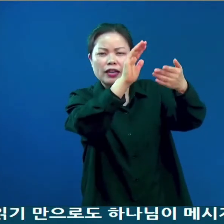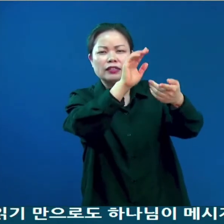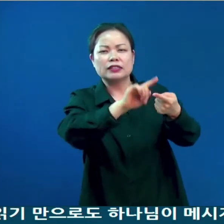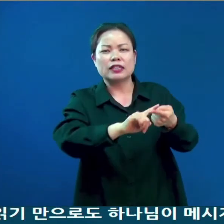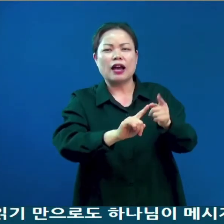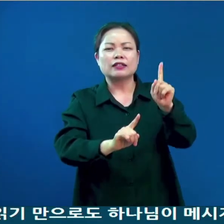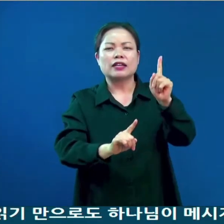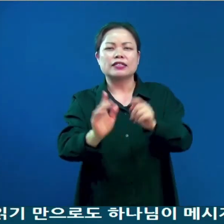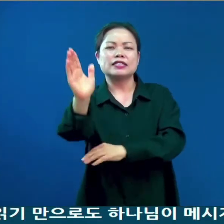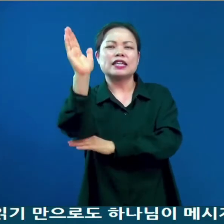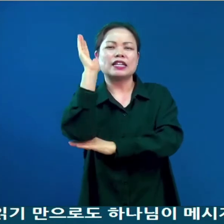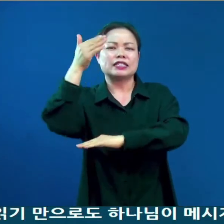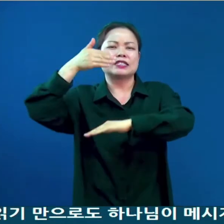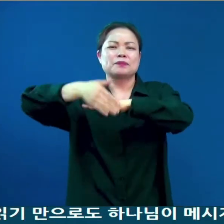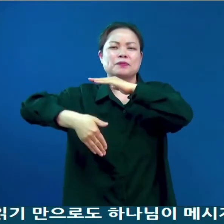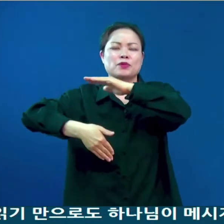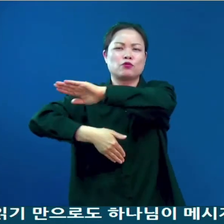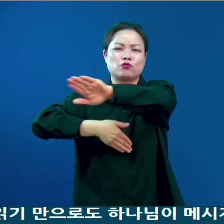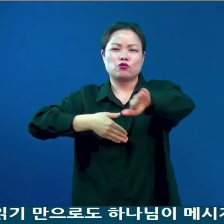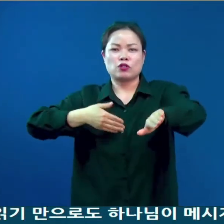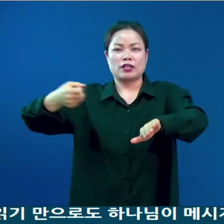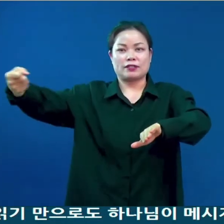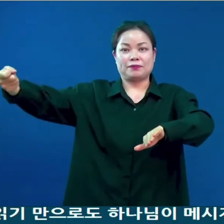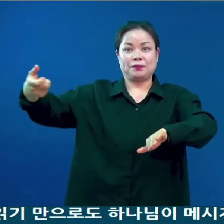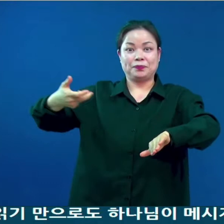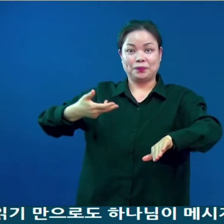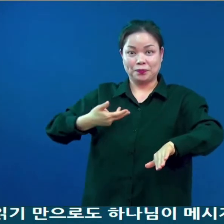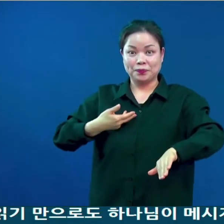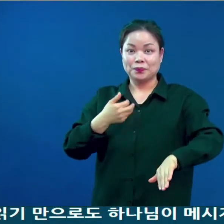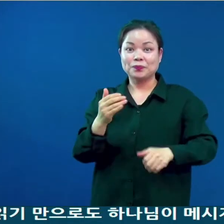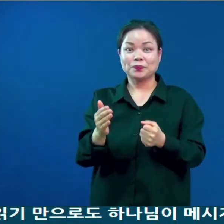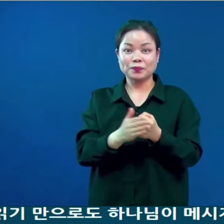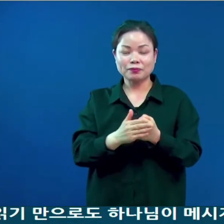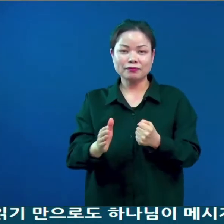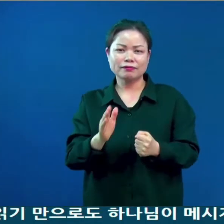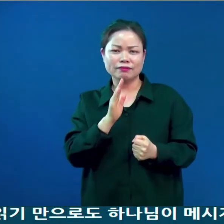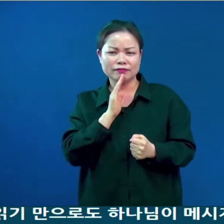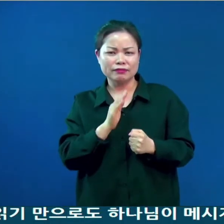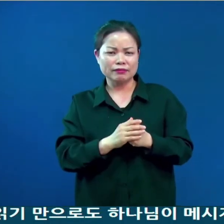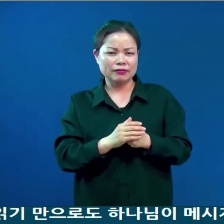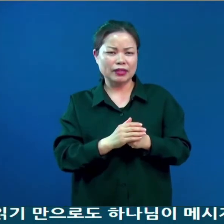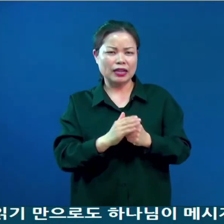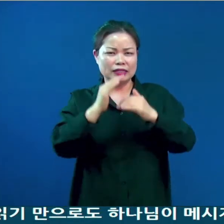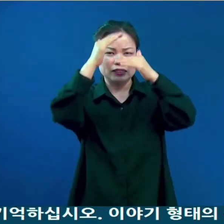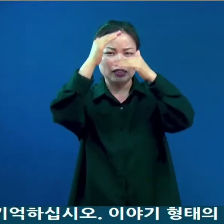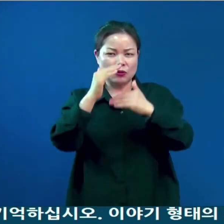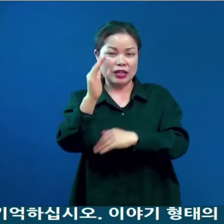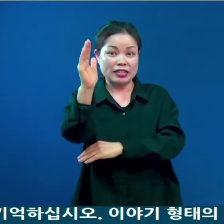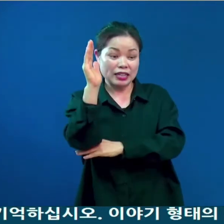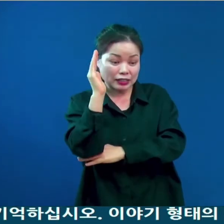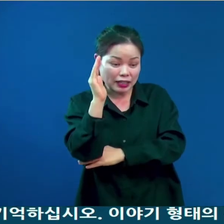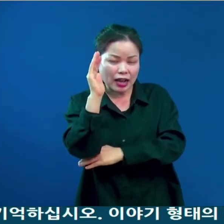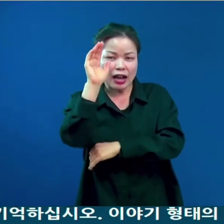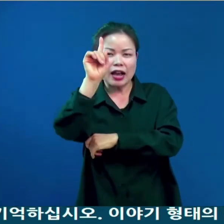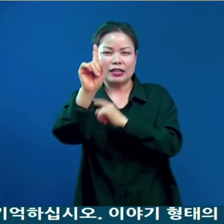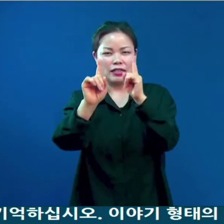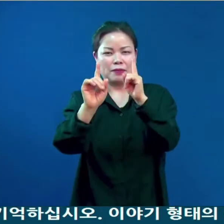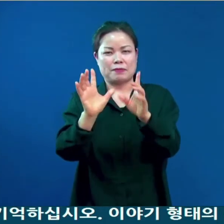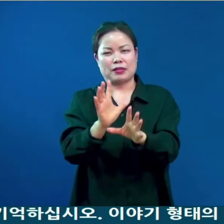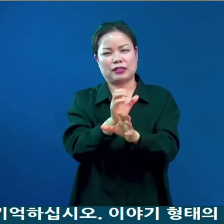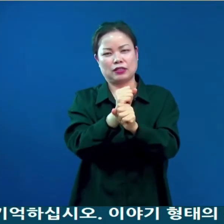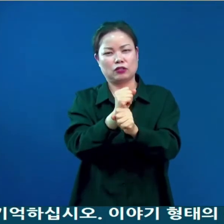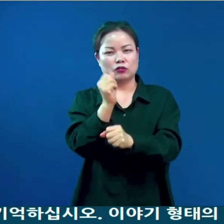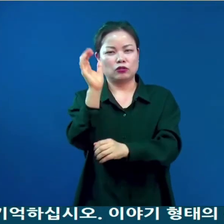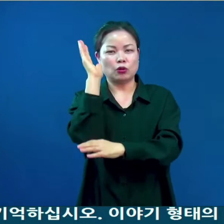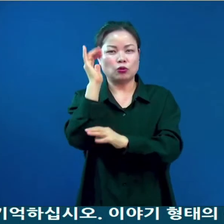하나의 이야기 형식으로 우리에게 전달해 주고 있기 때문에 사실 이 이야기 자체가 하나의 메시지라